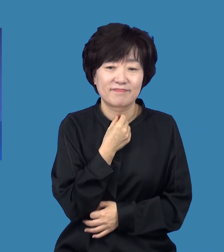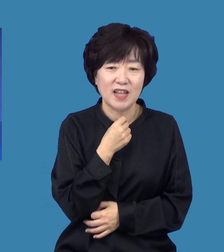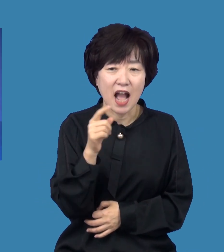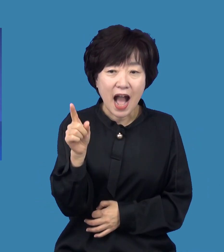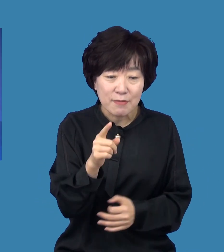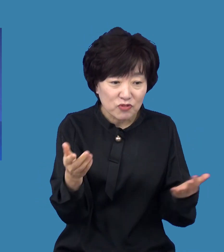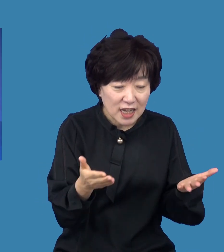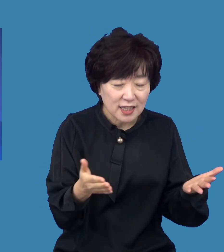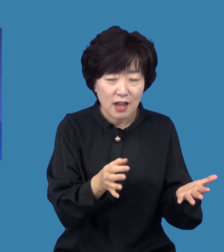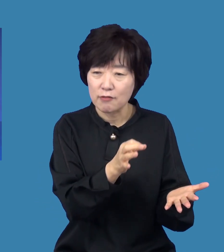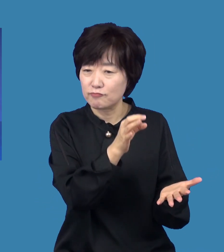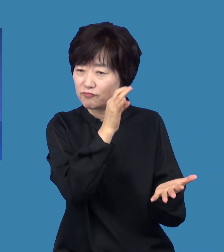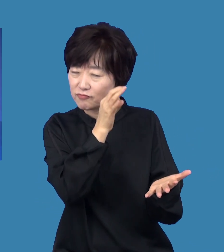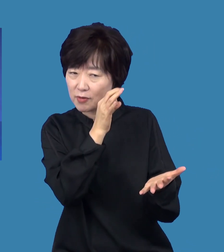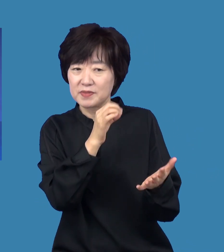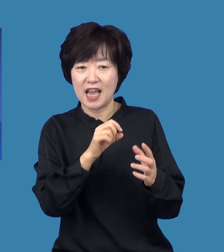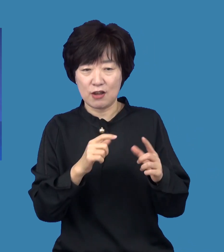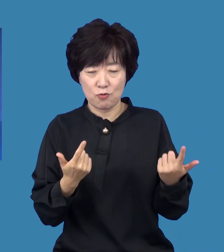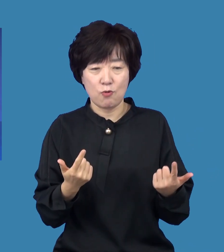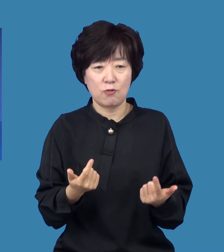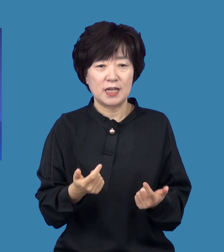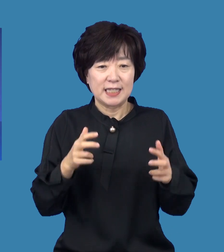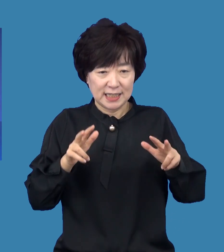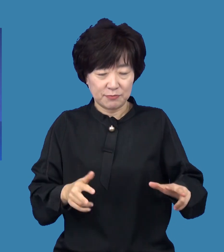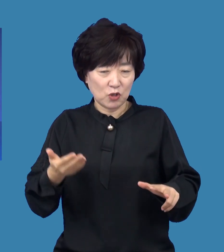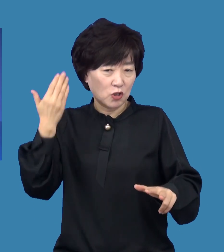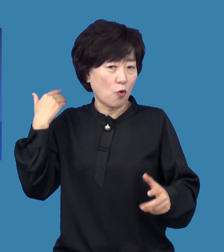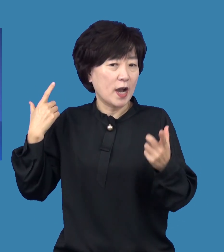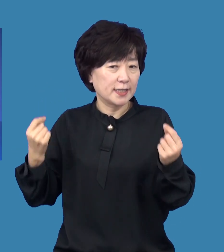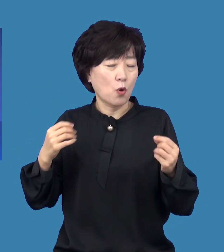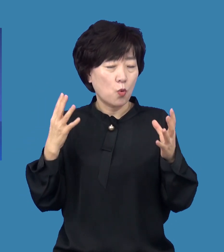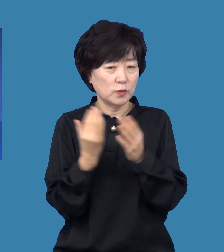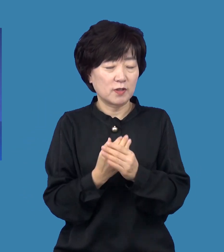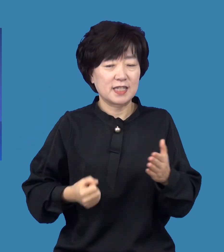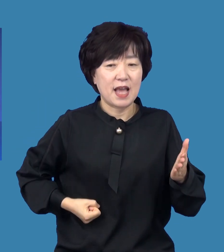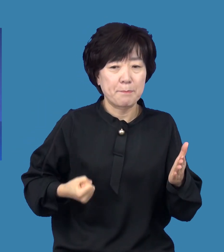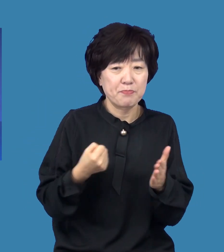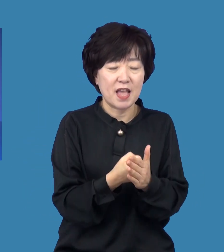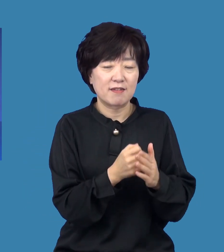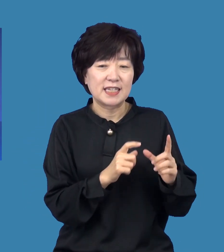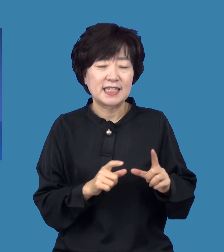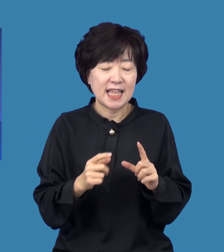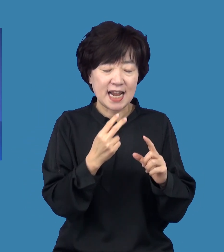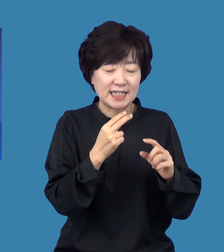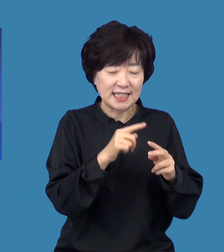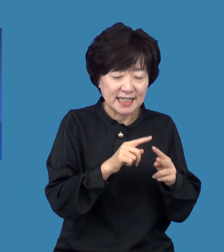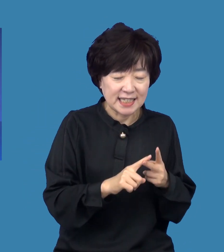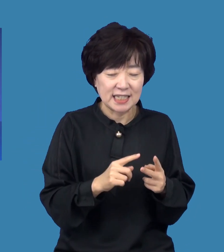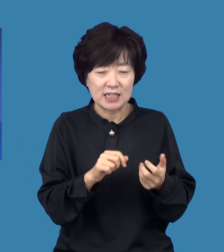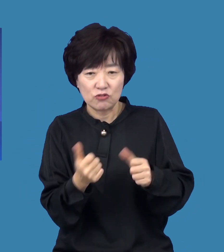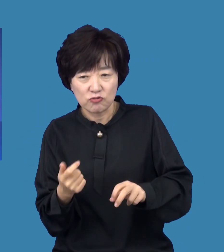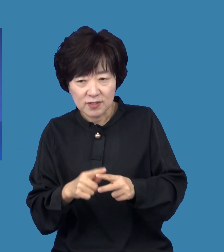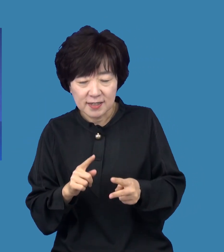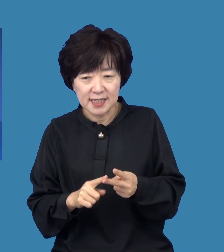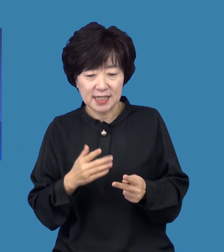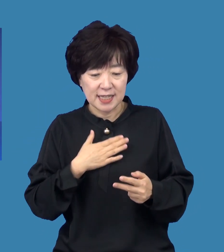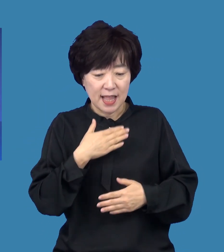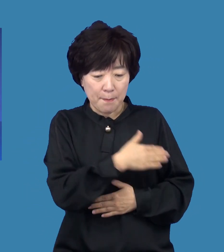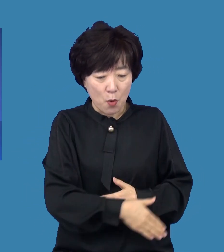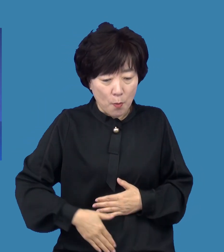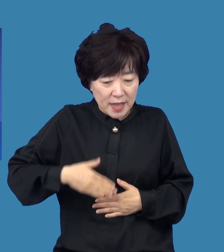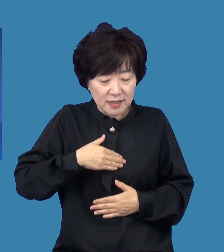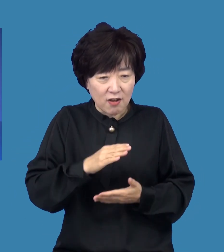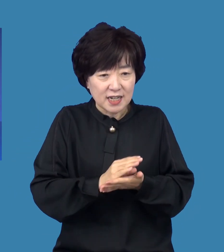일에든지 부끄러워하지 아니하고 지금도 전과 같이 온전히 담대하여 살든지 죽든지 내 몸에서 그리스도가 존귀하게